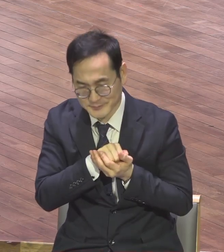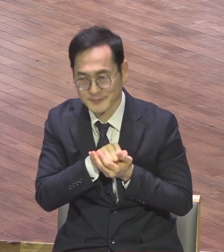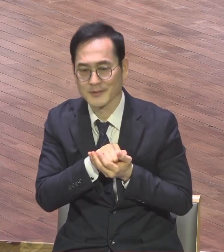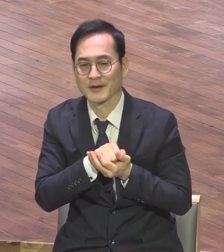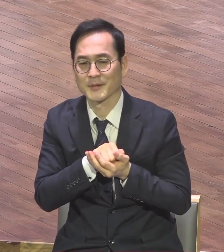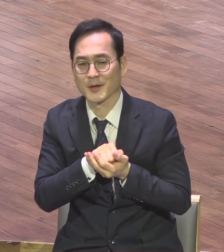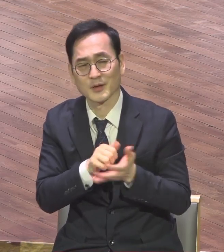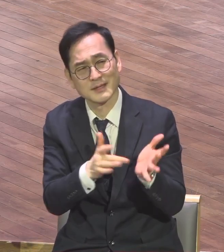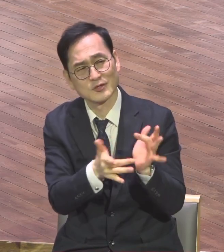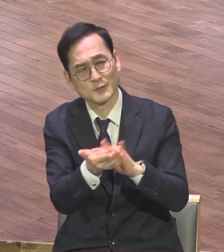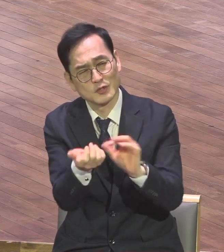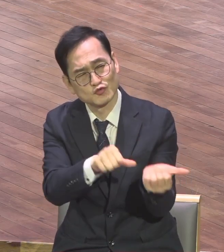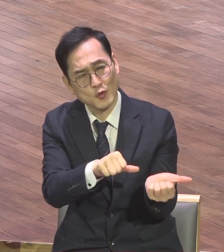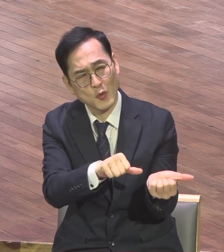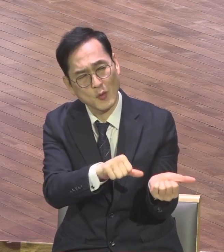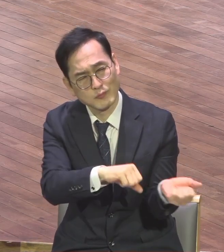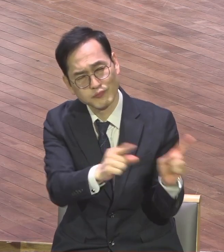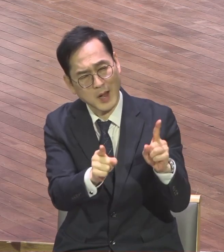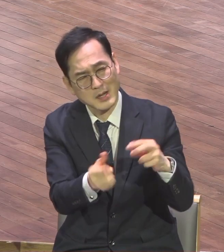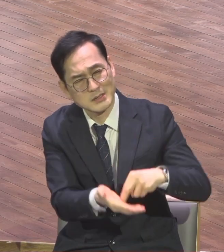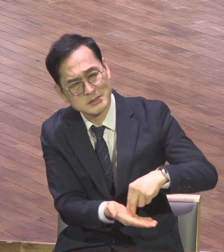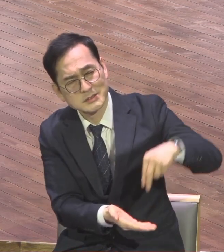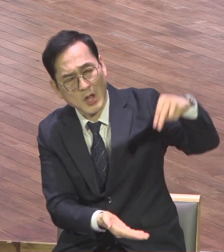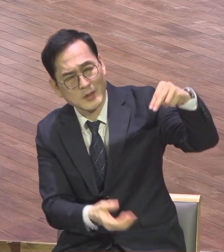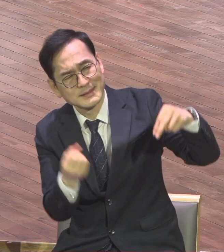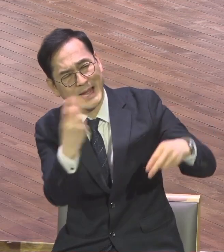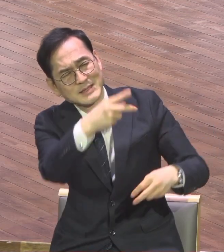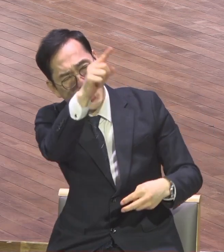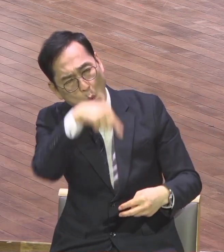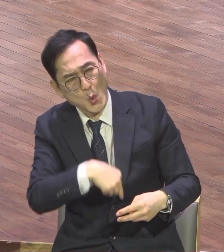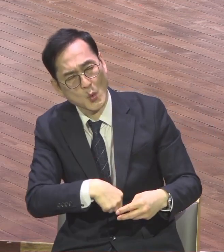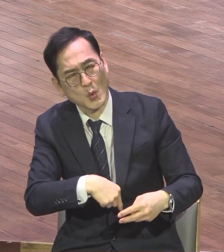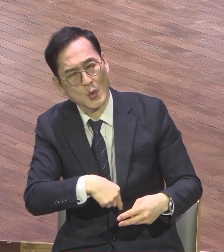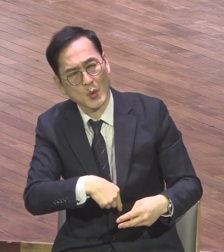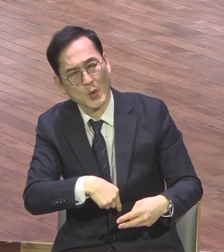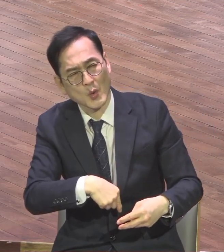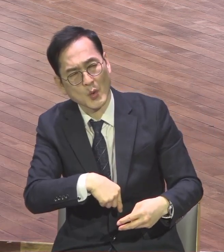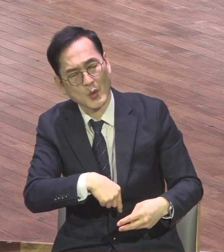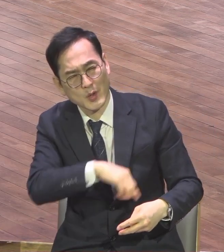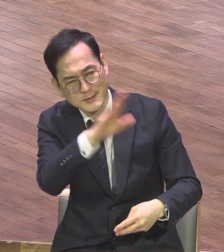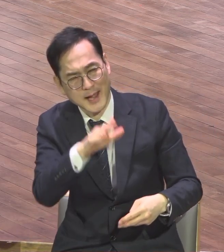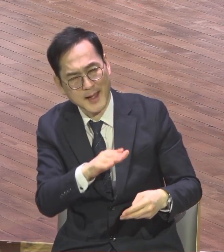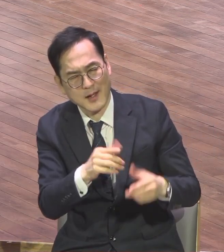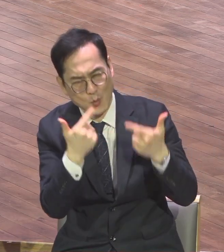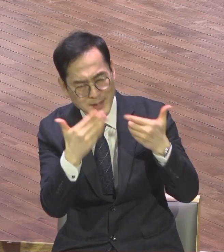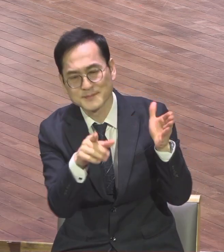성천까지 실제 눈으로 보고 다시 오실 것을 약속하신 것을 붙잡았다.